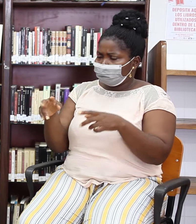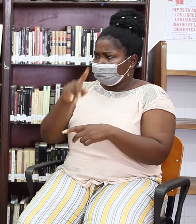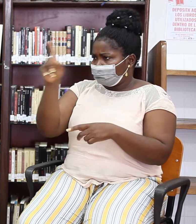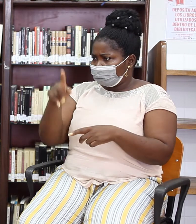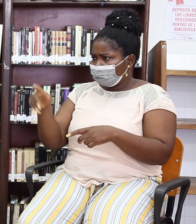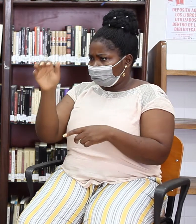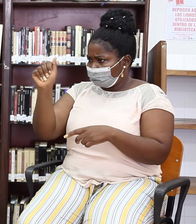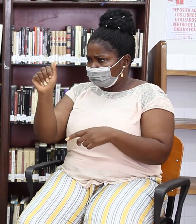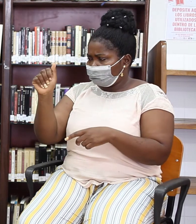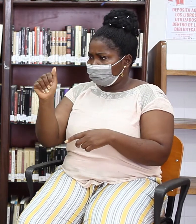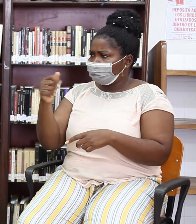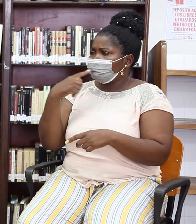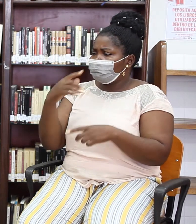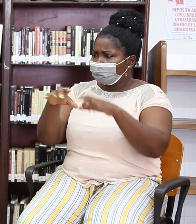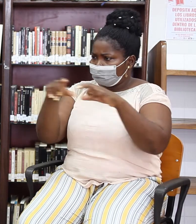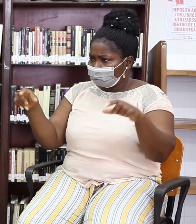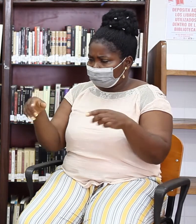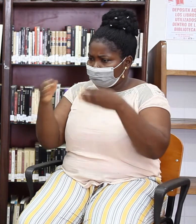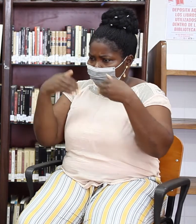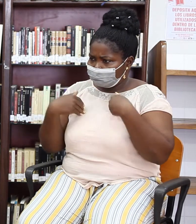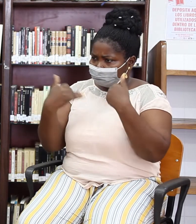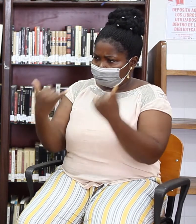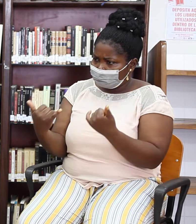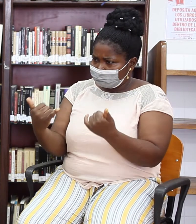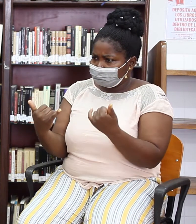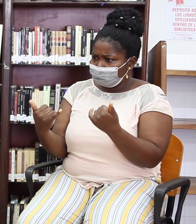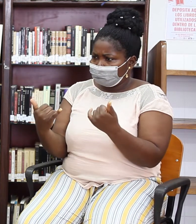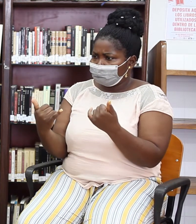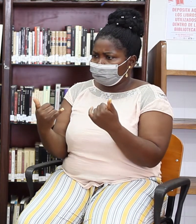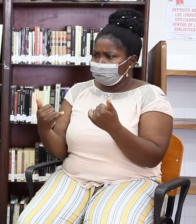Safusa. Los palos que poseéis